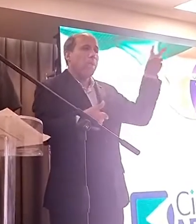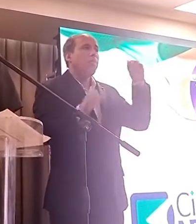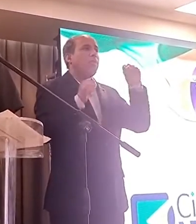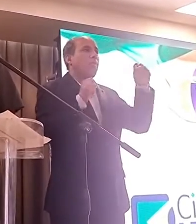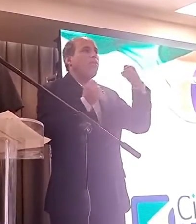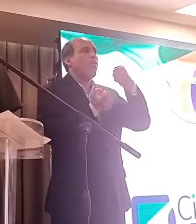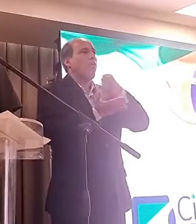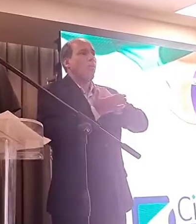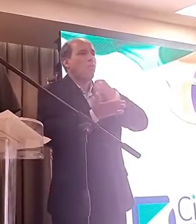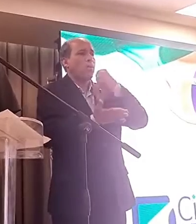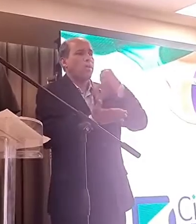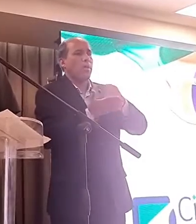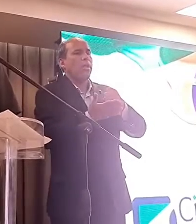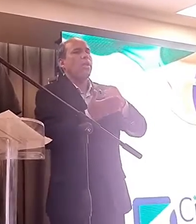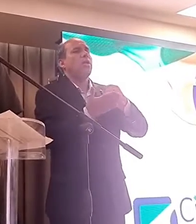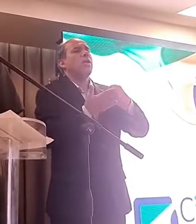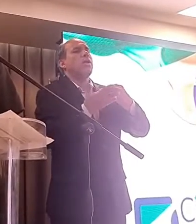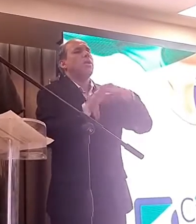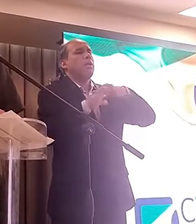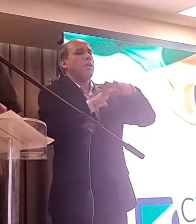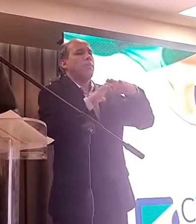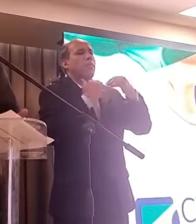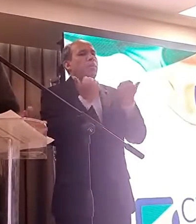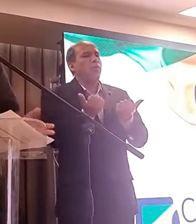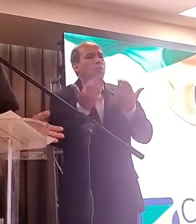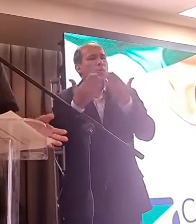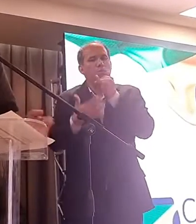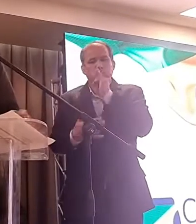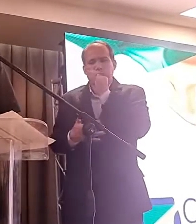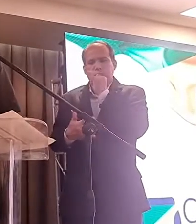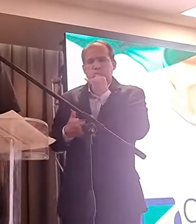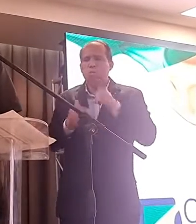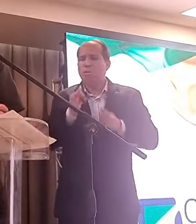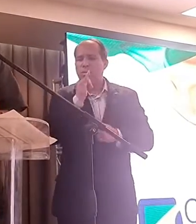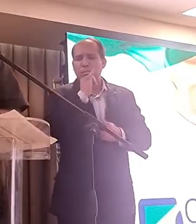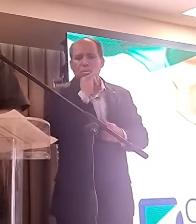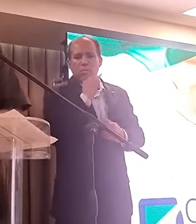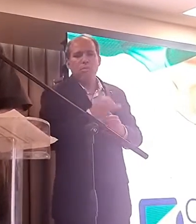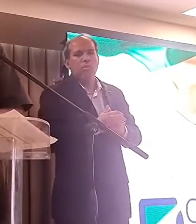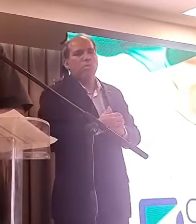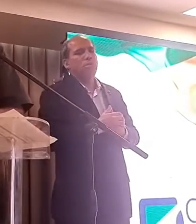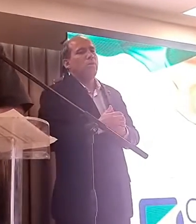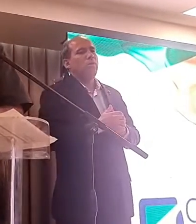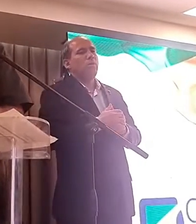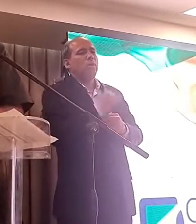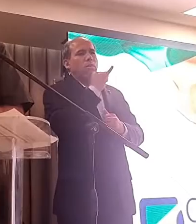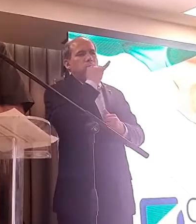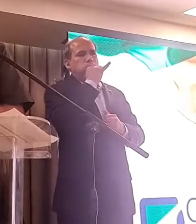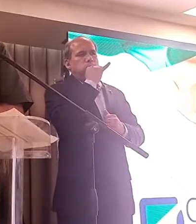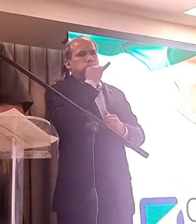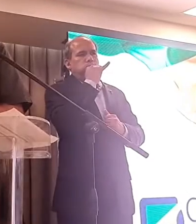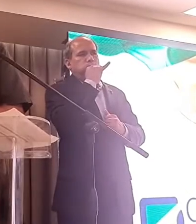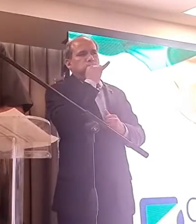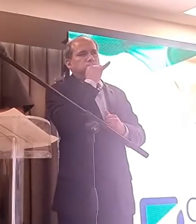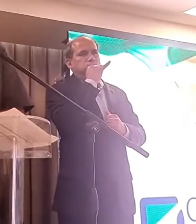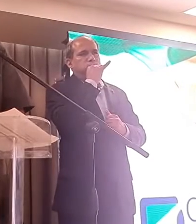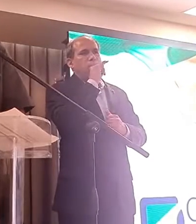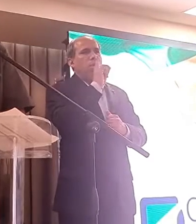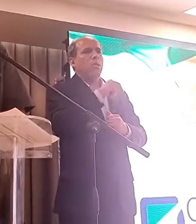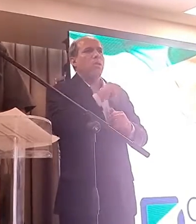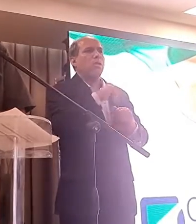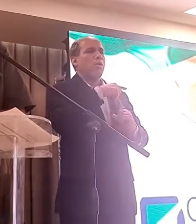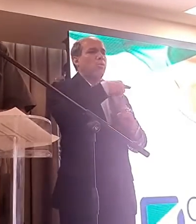contratar empresas fornecedoras de energia, no caso, energia de fonte